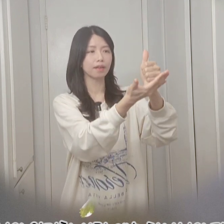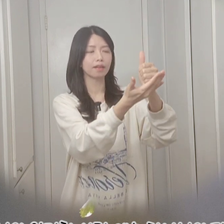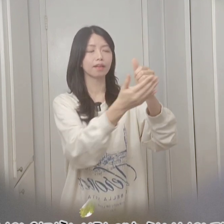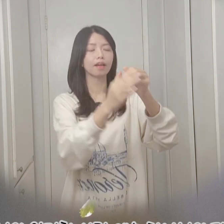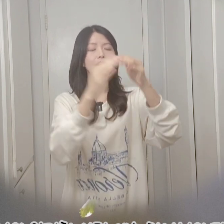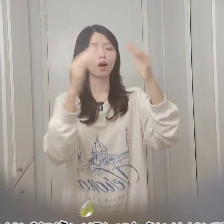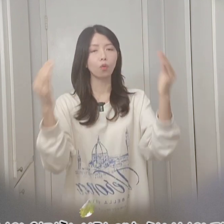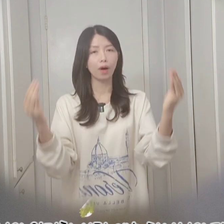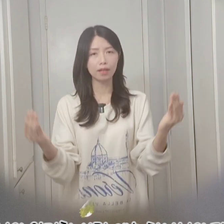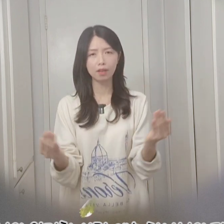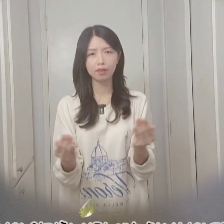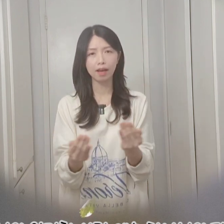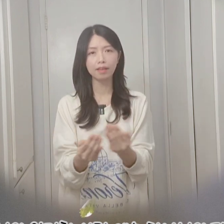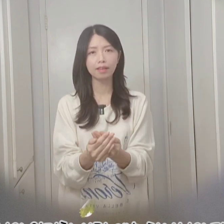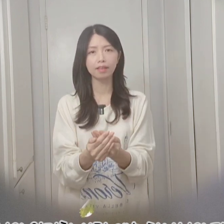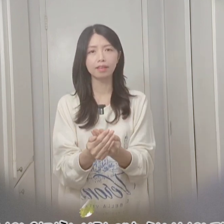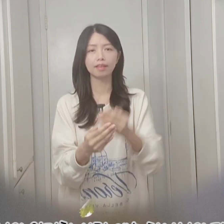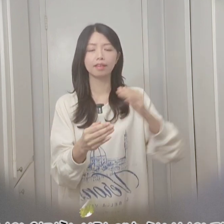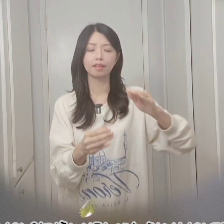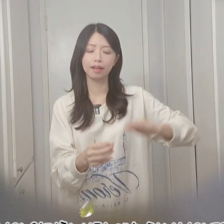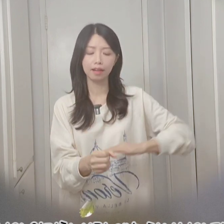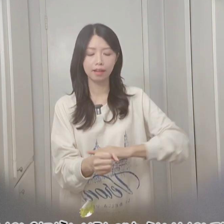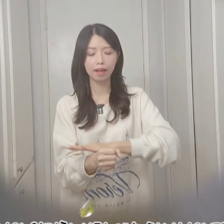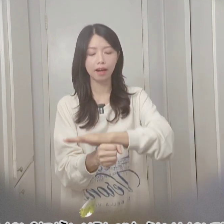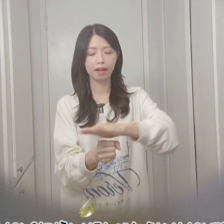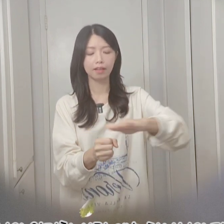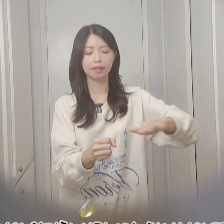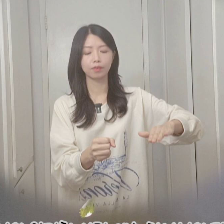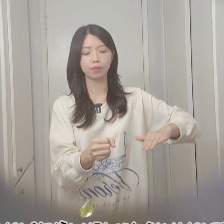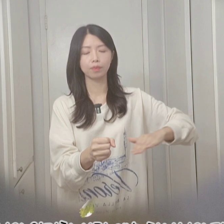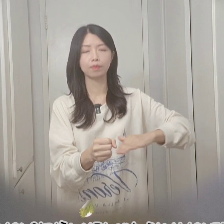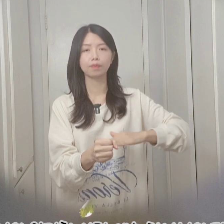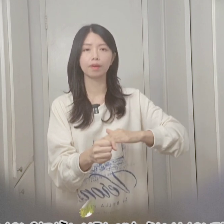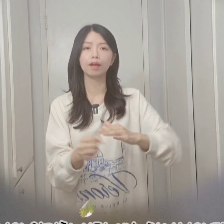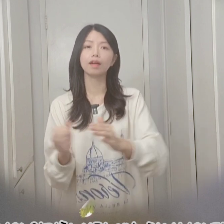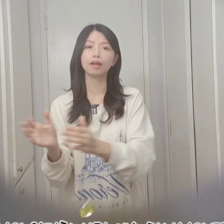하나님의 완전한 사랑.